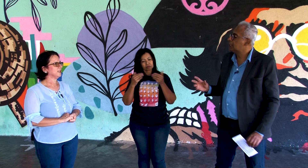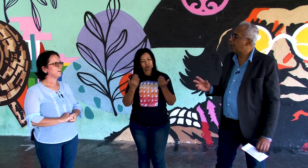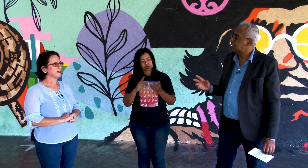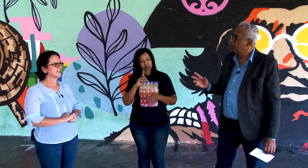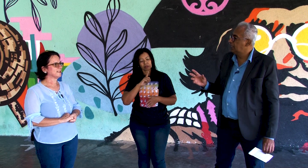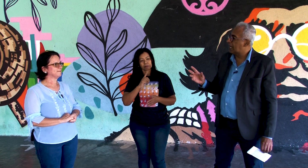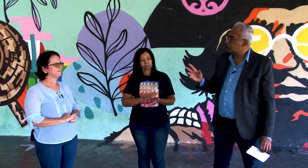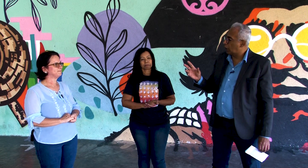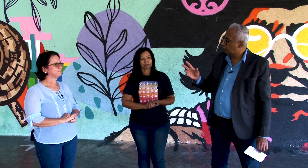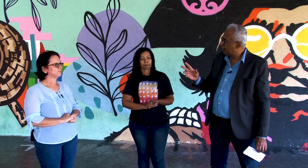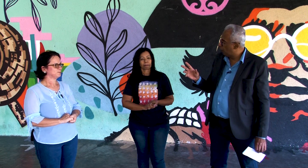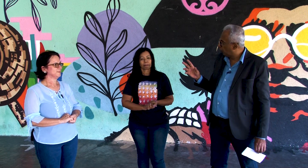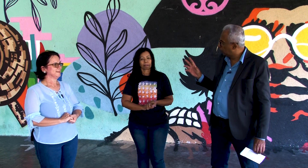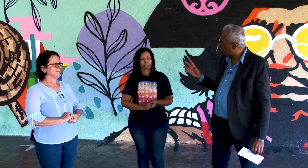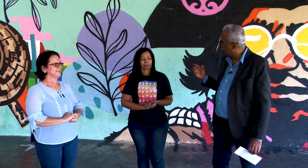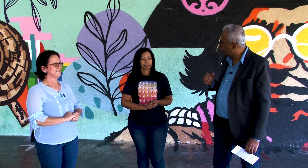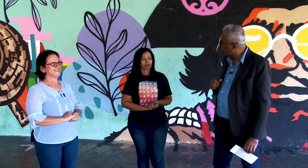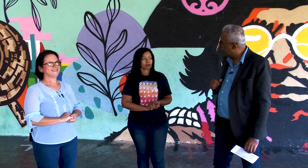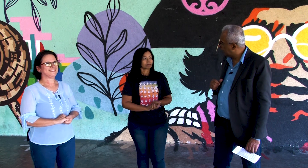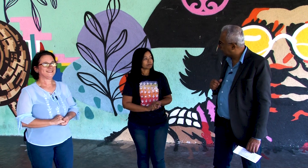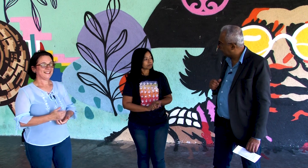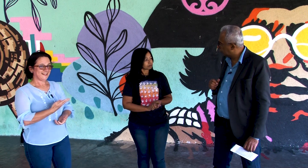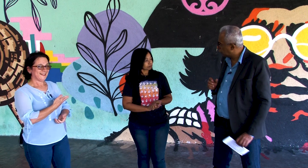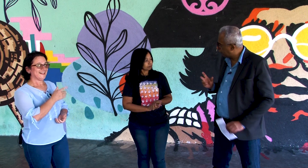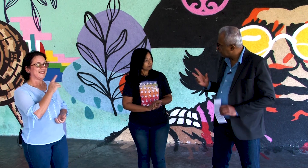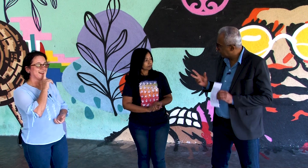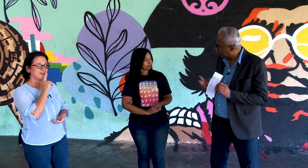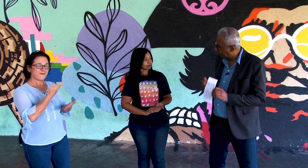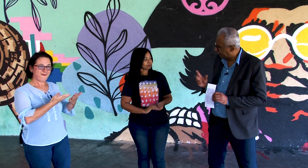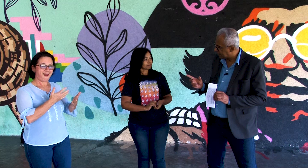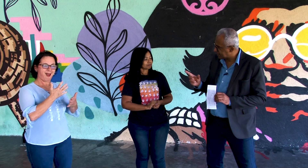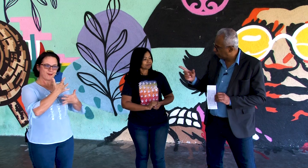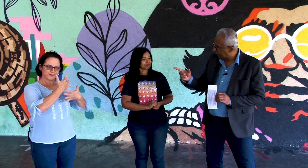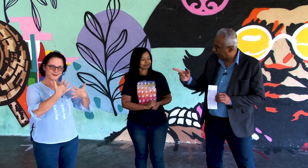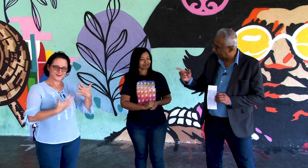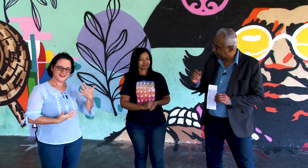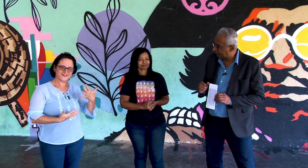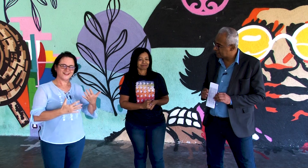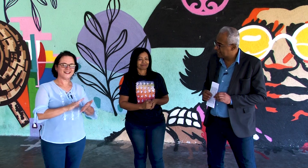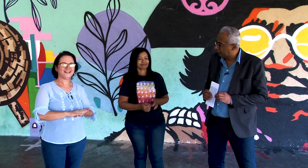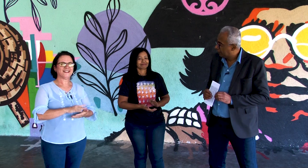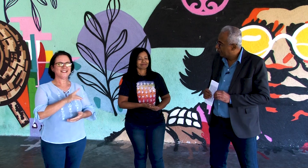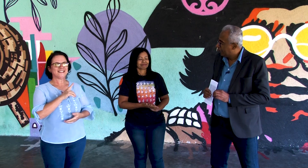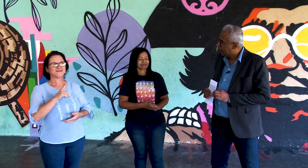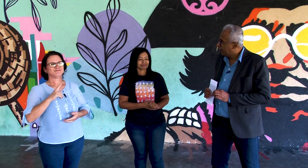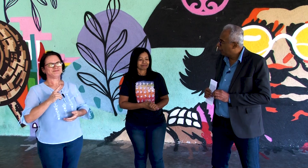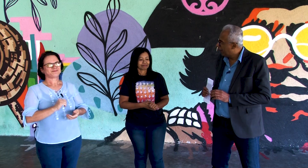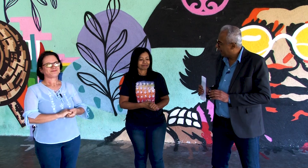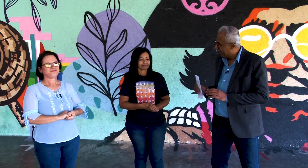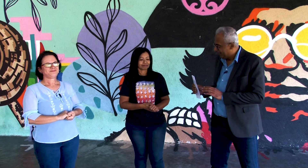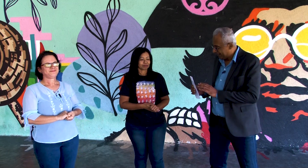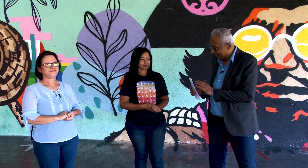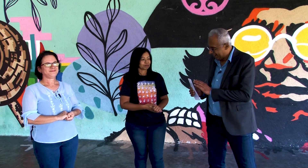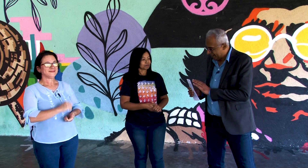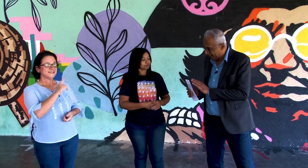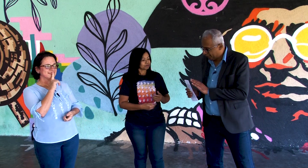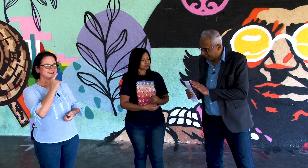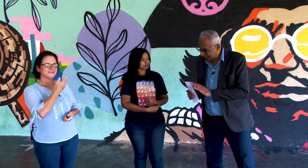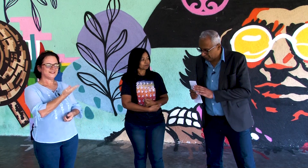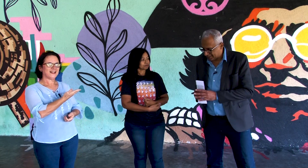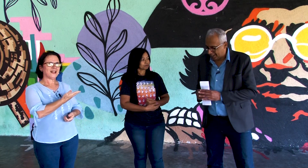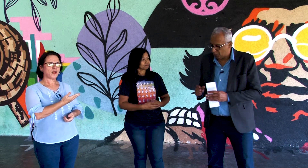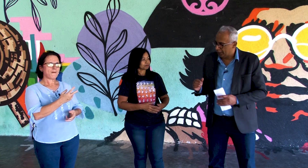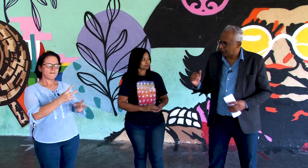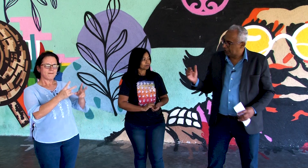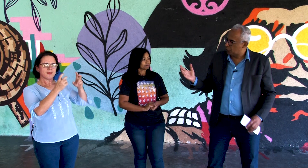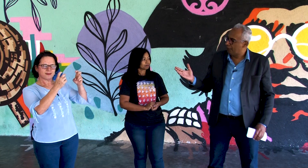as principais habilidades? Agora eu vou falar um pouquinho com a Guiomar, que está aqui só fazendo a interpretação do que a Leia estava fazendo. Guiomar, eu vi